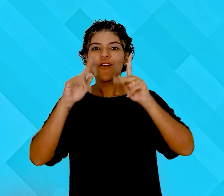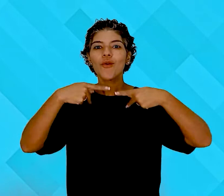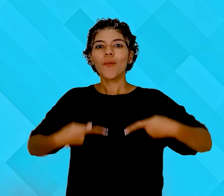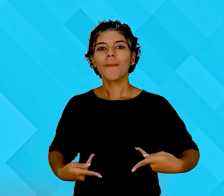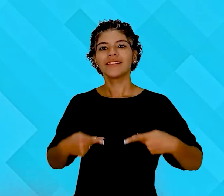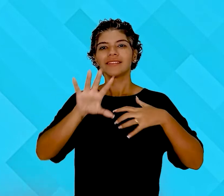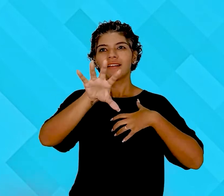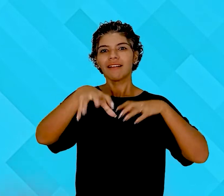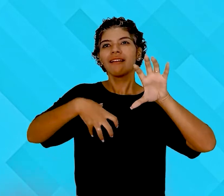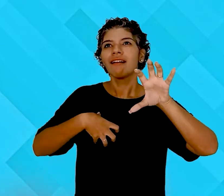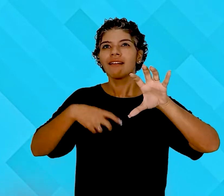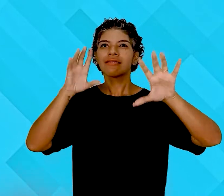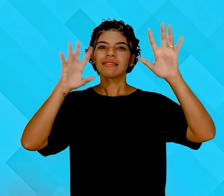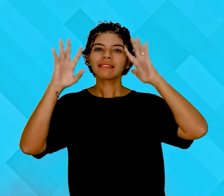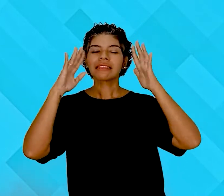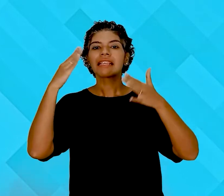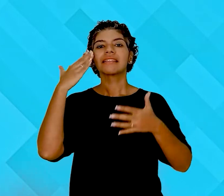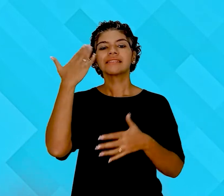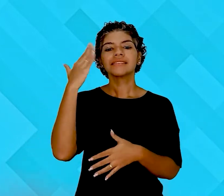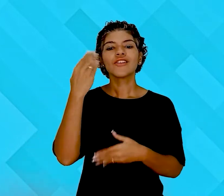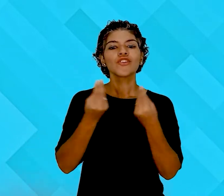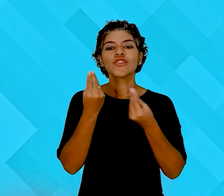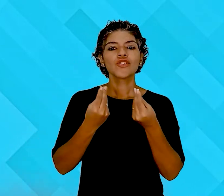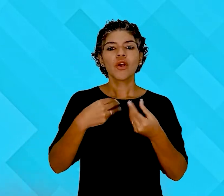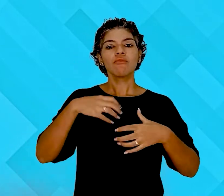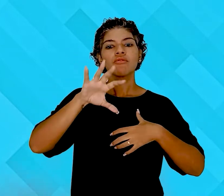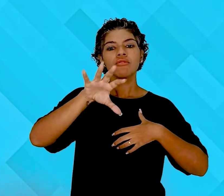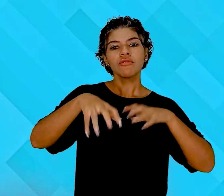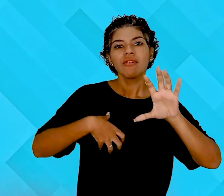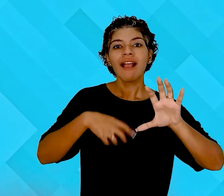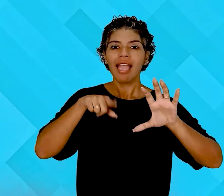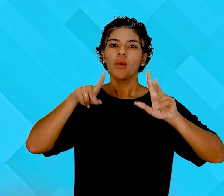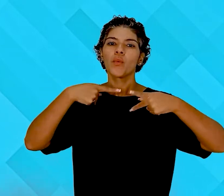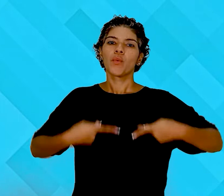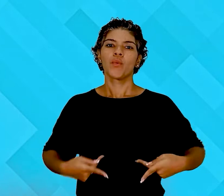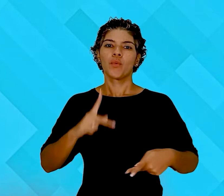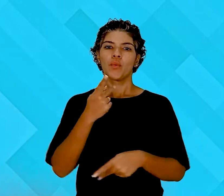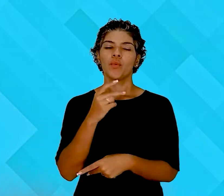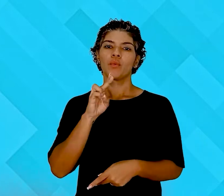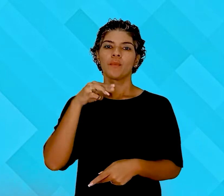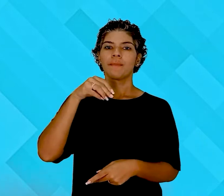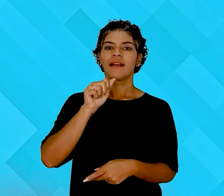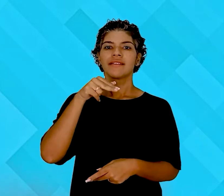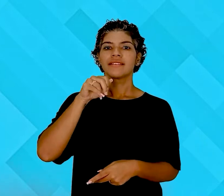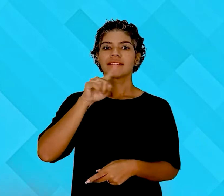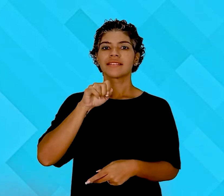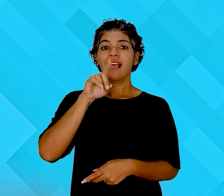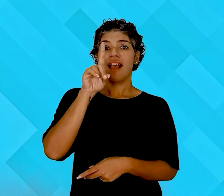de tentar entender como que a gente humaniza esse processo mesmo, porque, no fim das contas, toda comunicação,